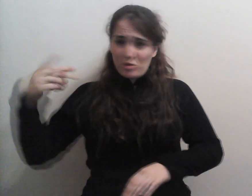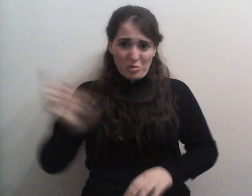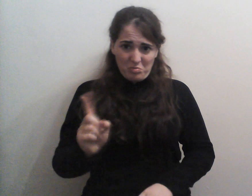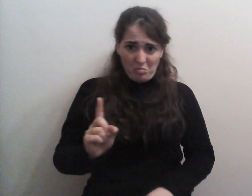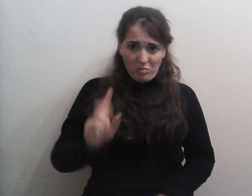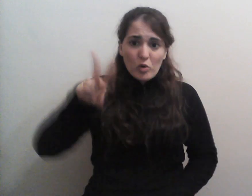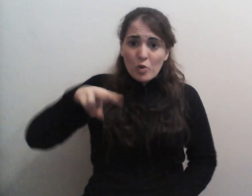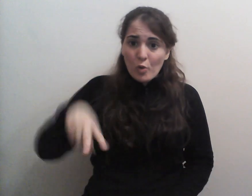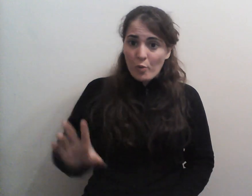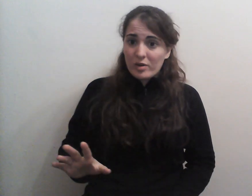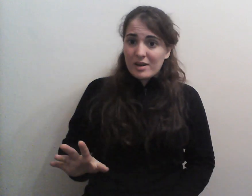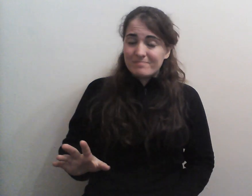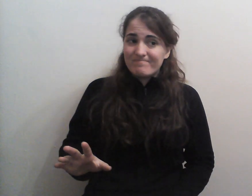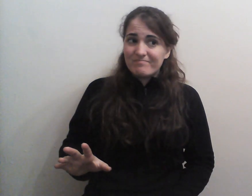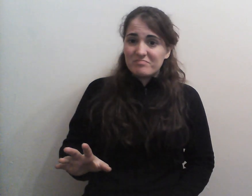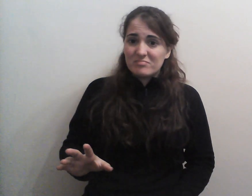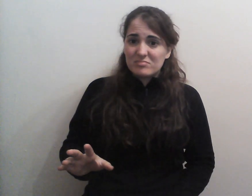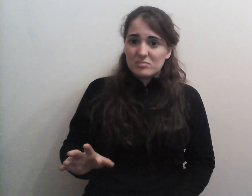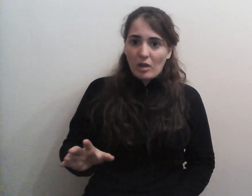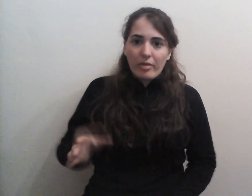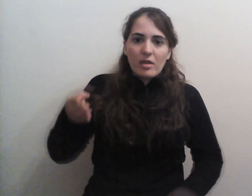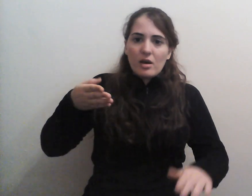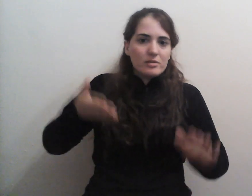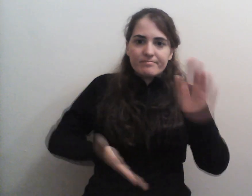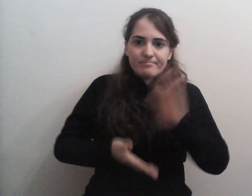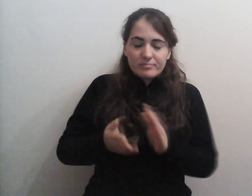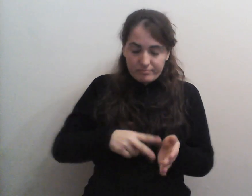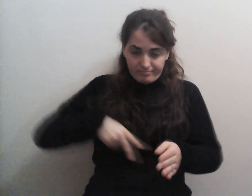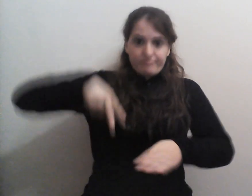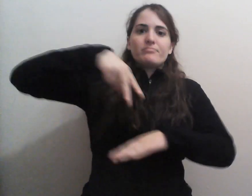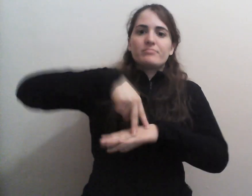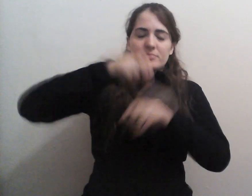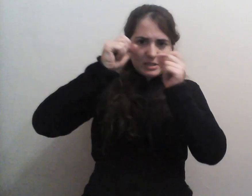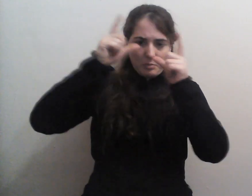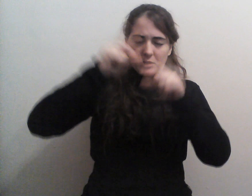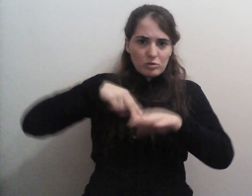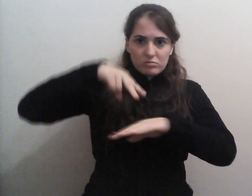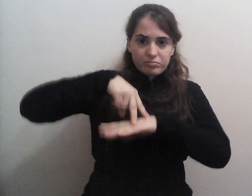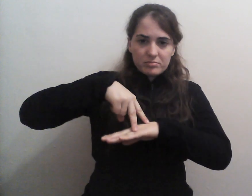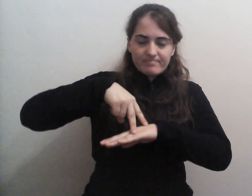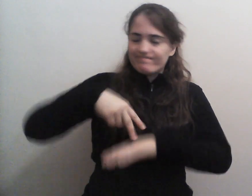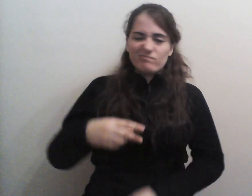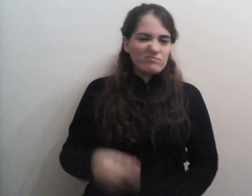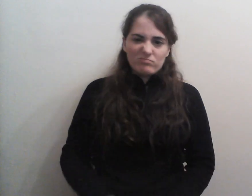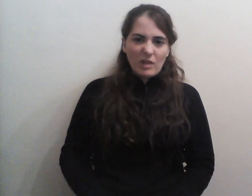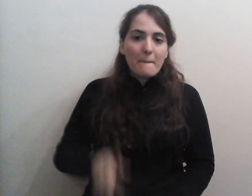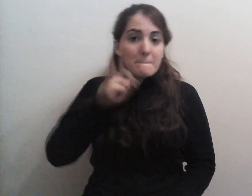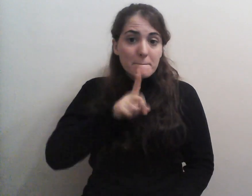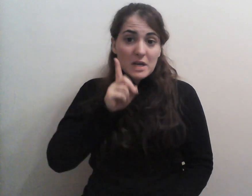no salió literal, empírica, científicamente de la tumba, no. Simplemente, después de la muerte de Jesús, los discípulos se encontraron llenos de